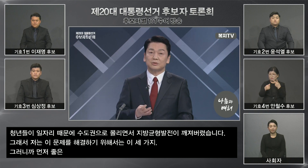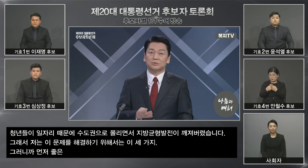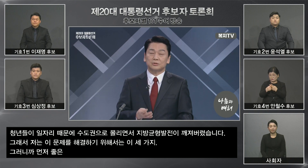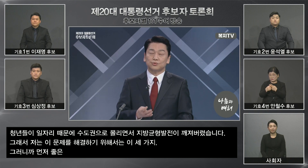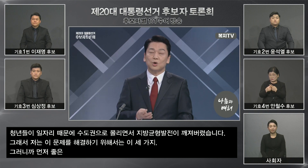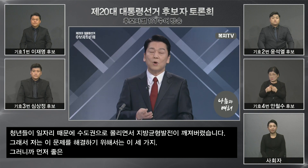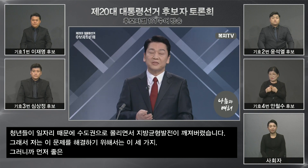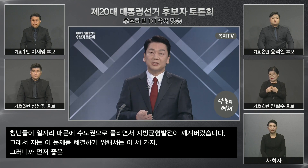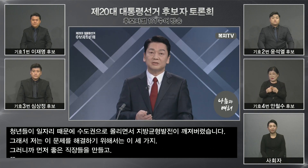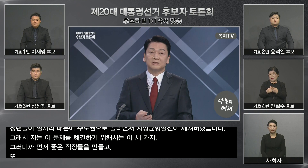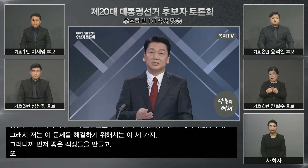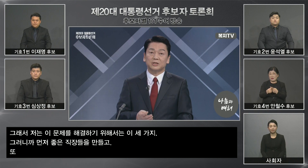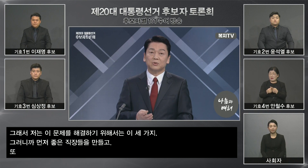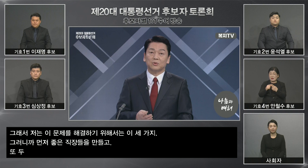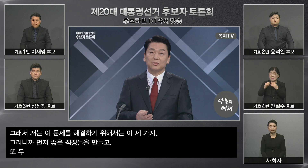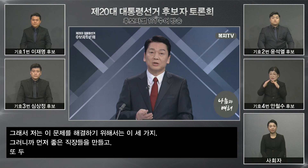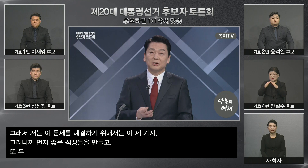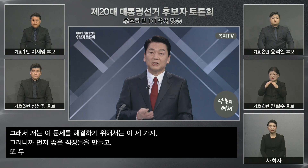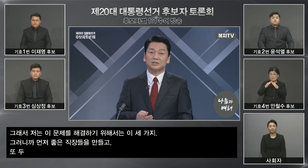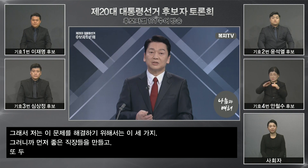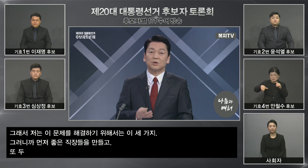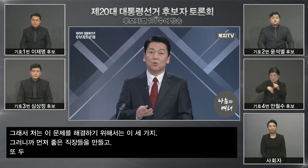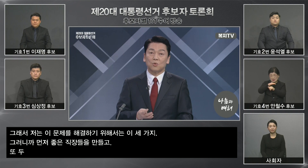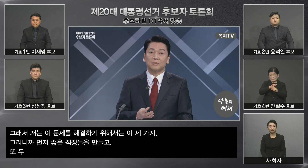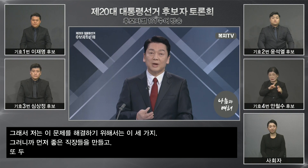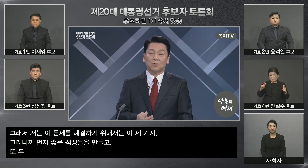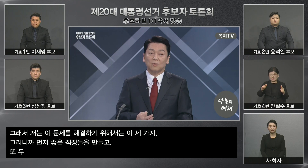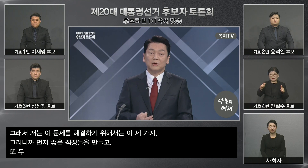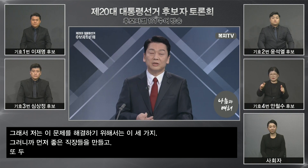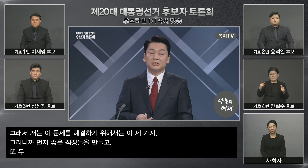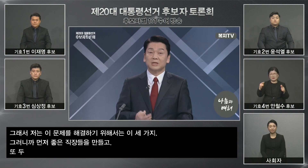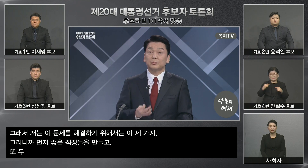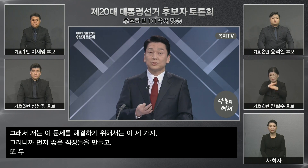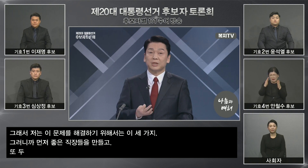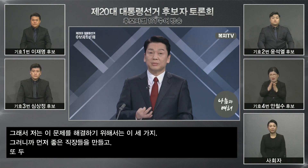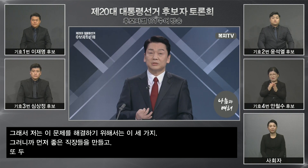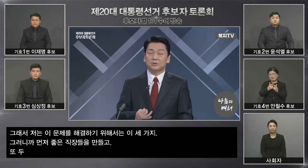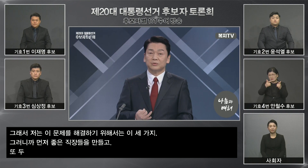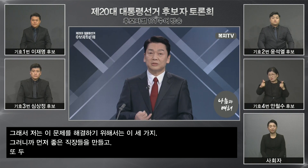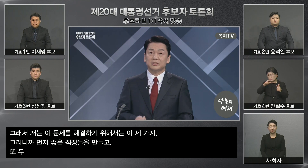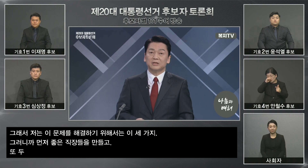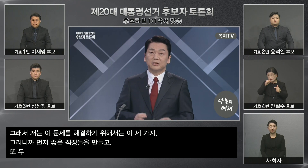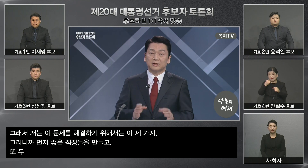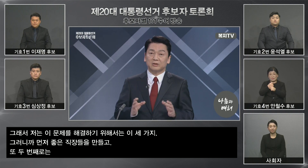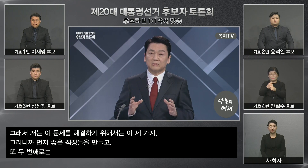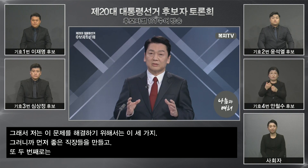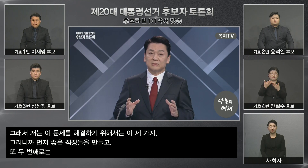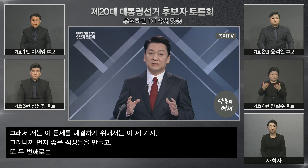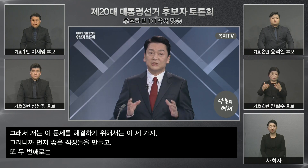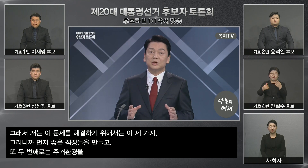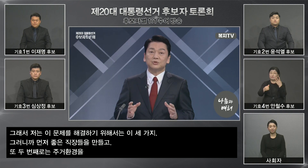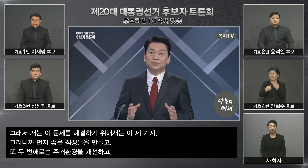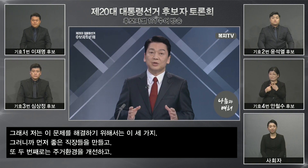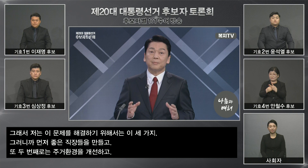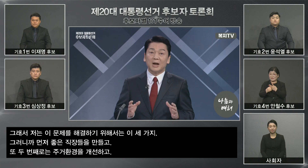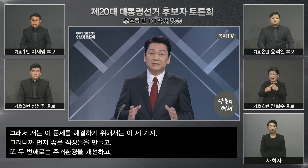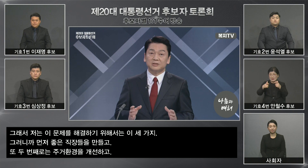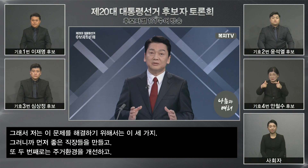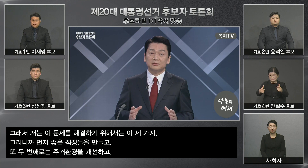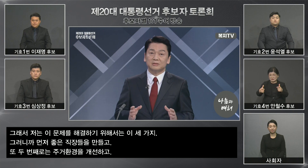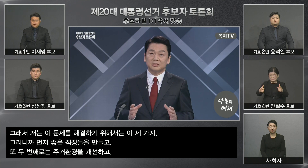번째로는 주거 환경을 제대로 개선하고 공급하고, 그다음 또 세 번째로는 그 지역